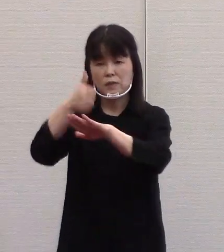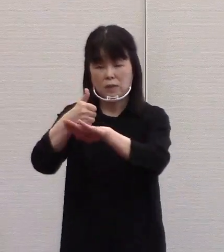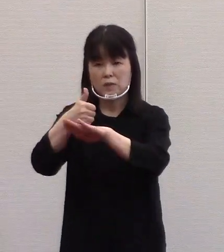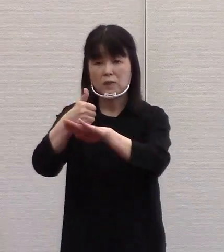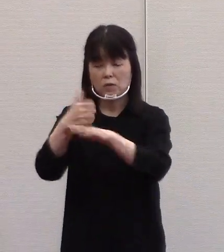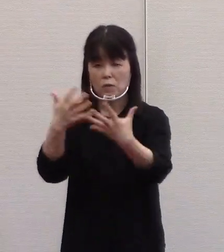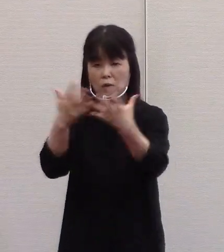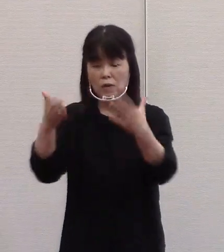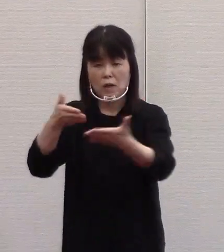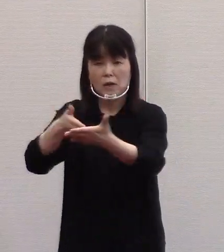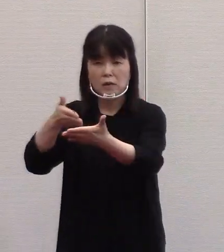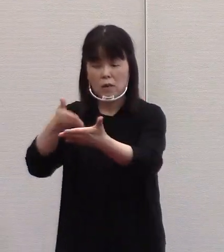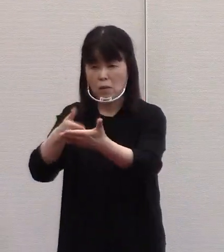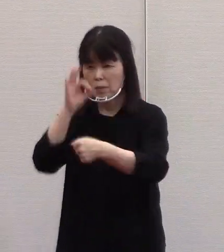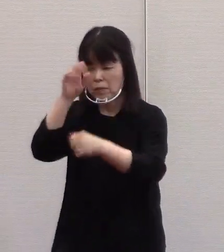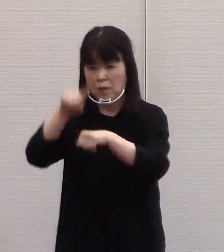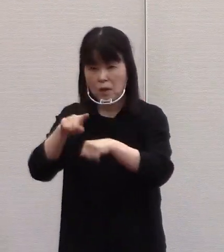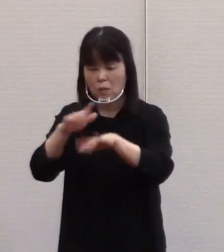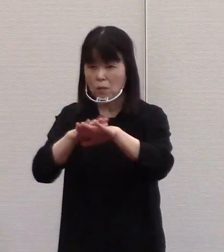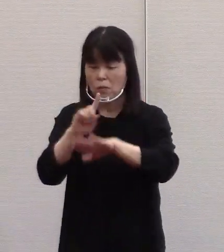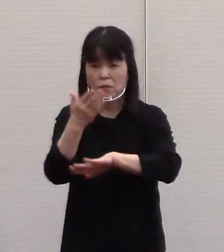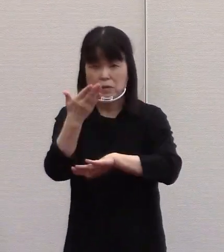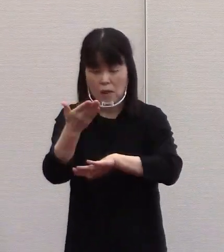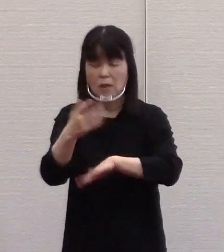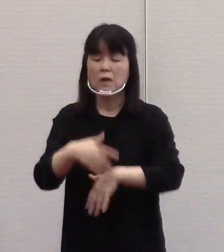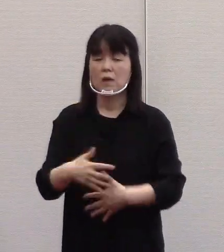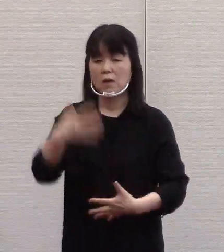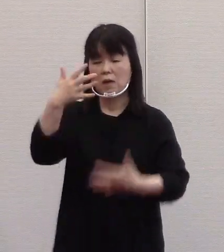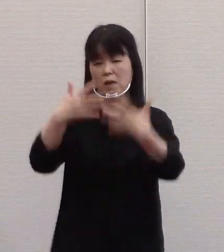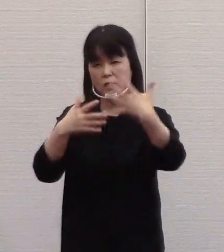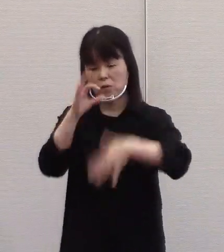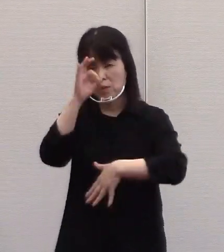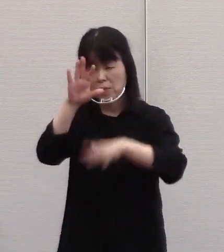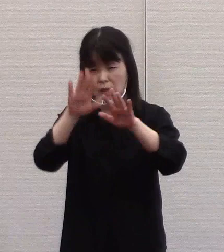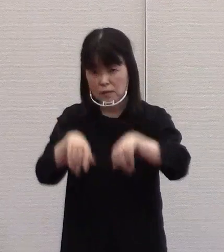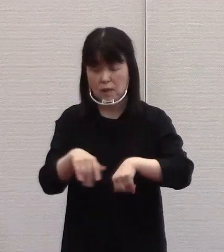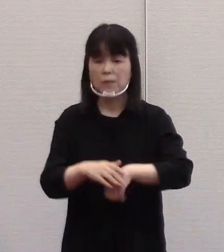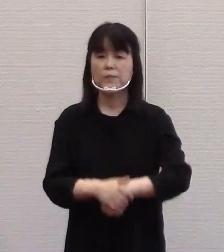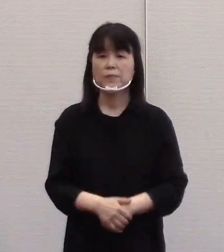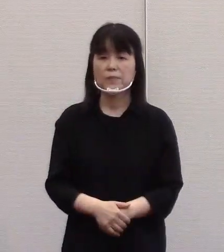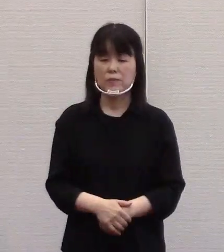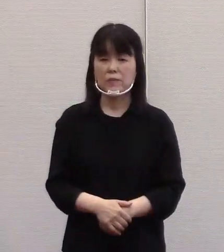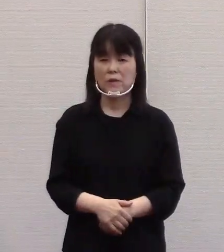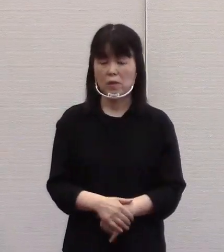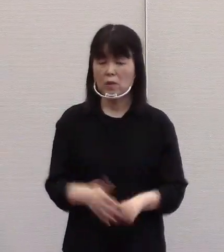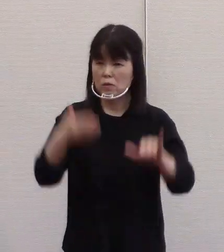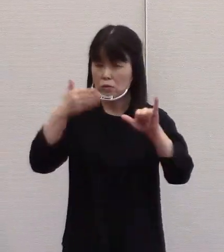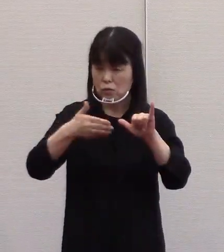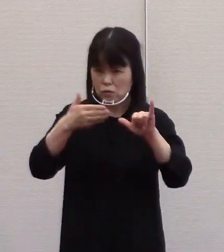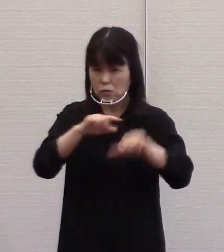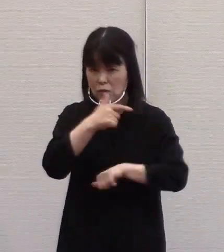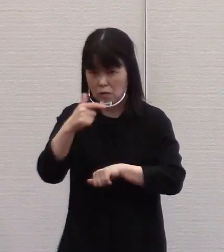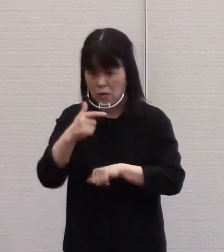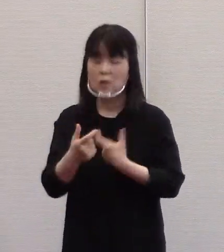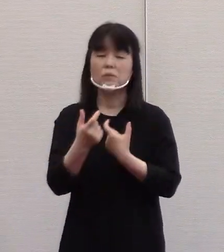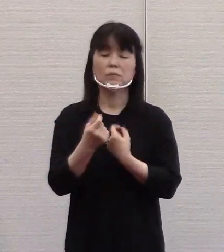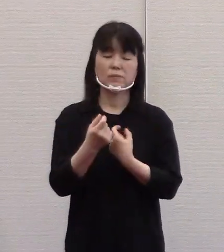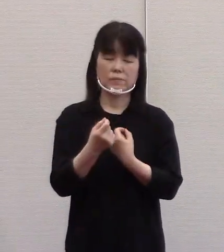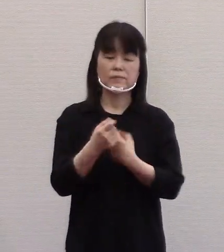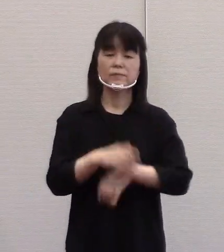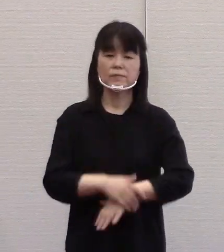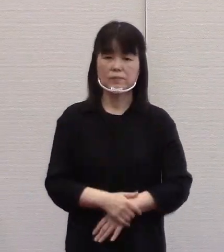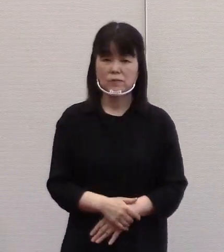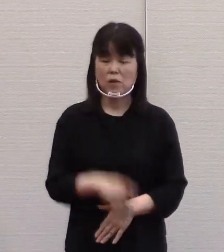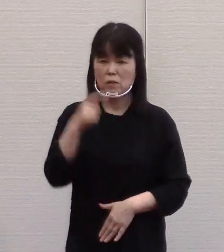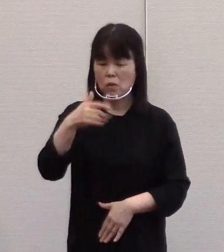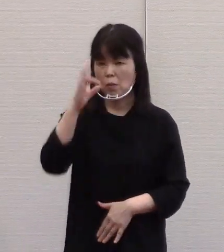ょうか。 映像で確認しておりました。 YouTube とか、 はい、 それをまあ見